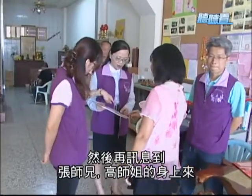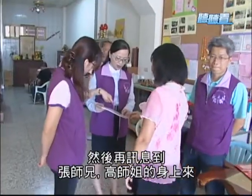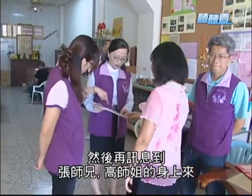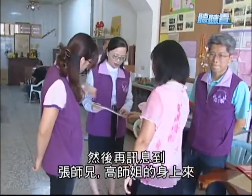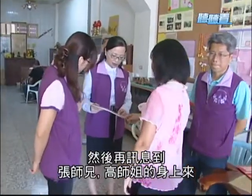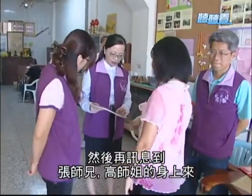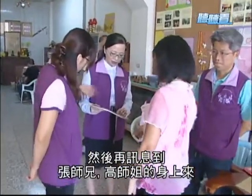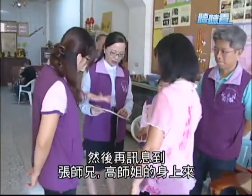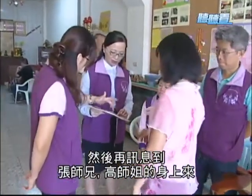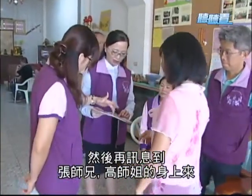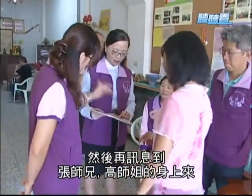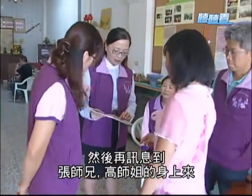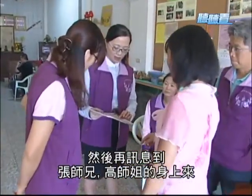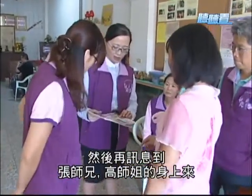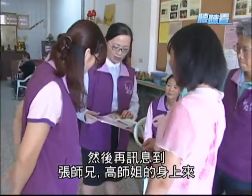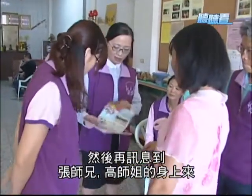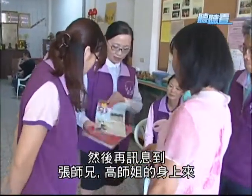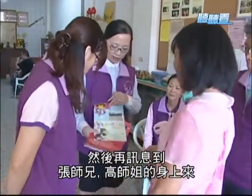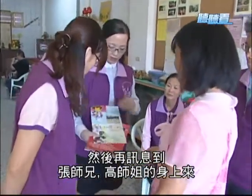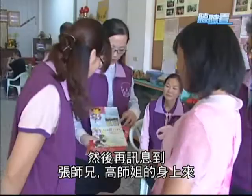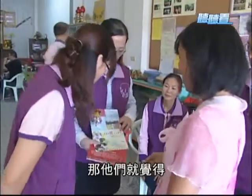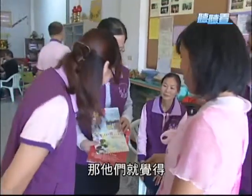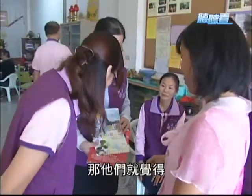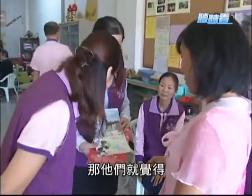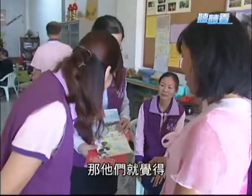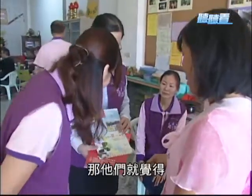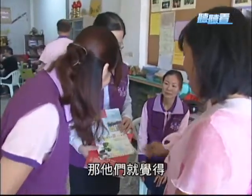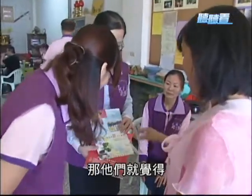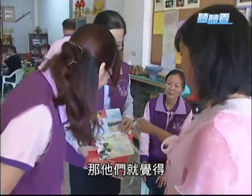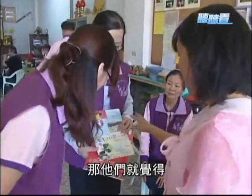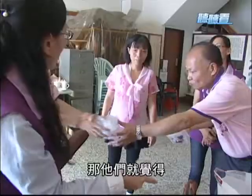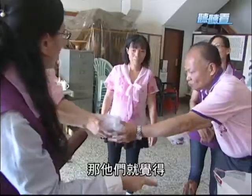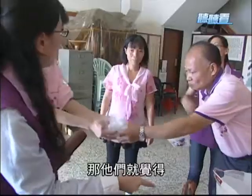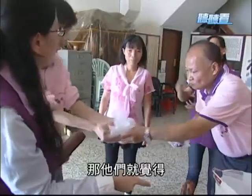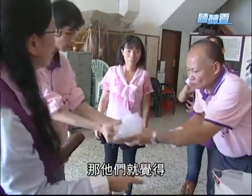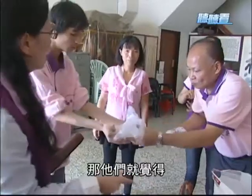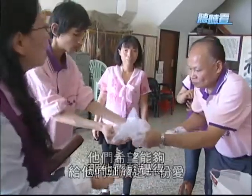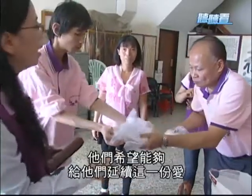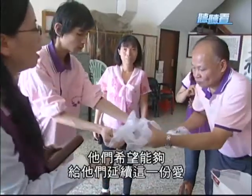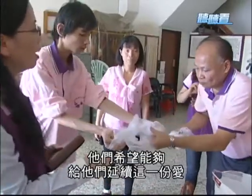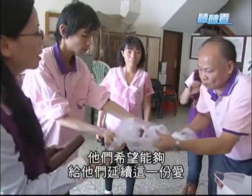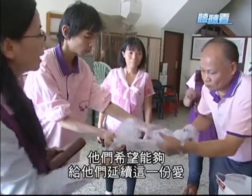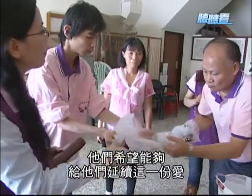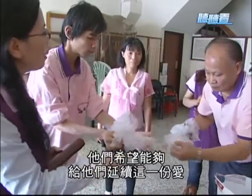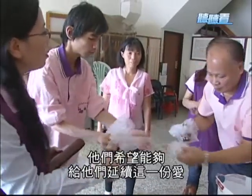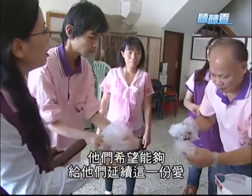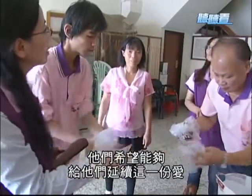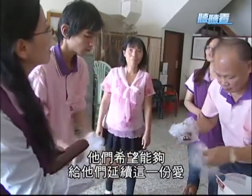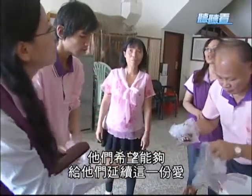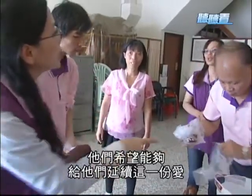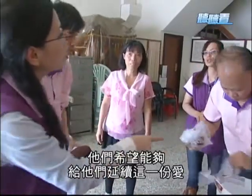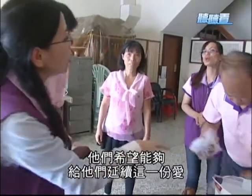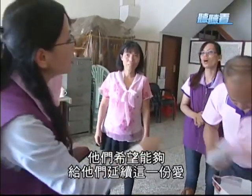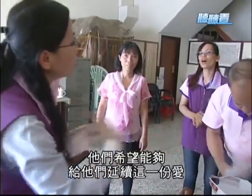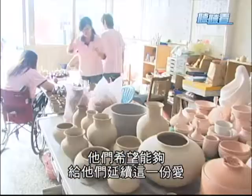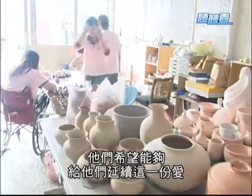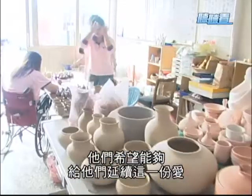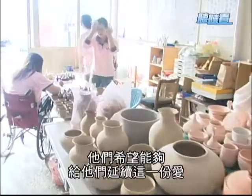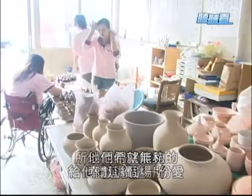师兄高师姐的身上来，那他们就觉得他们希望能够给他们延续这一份爱，所以他